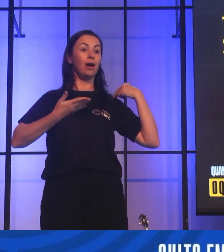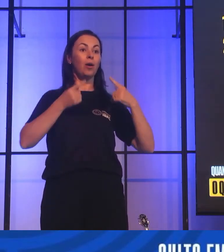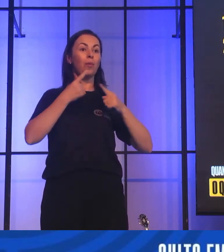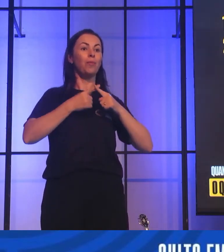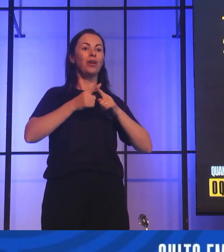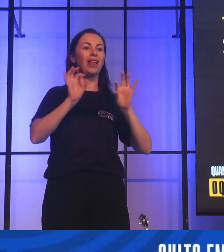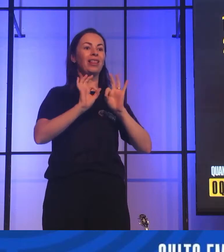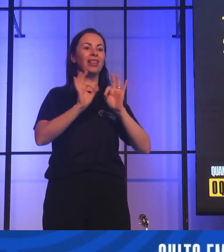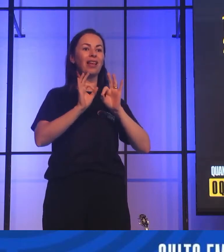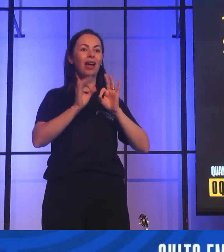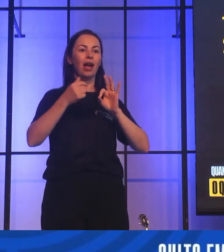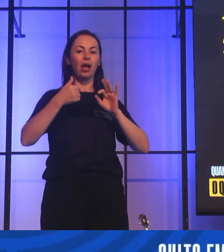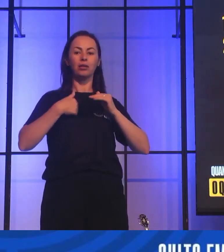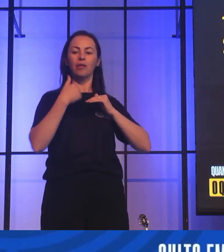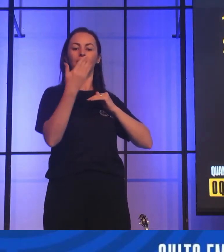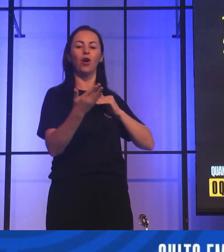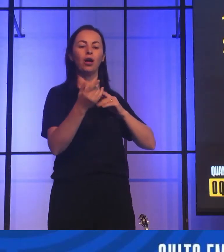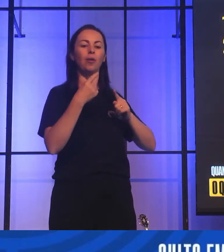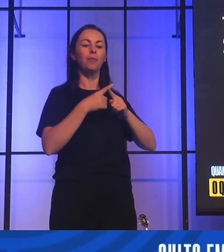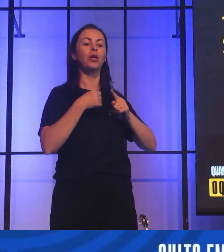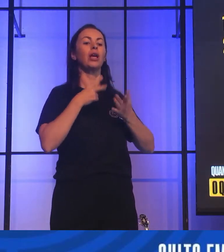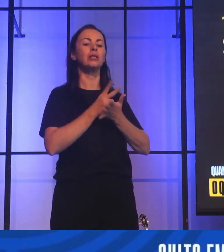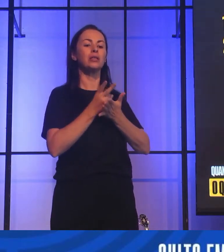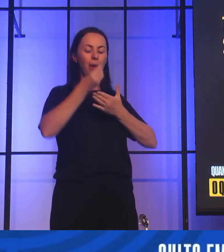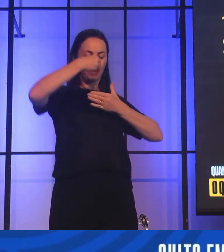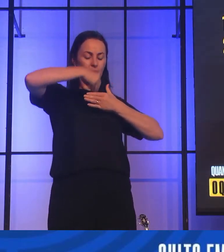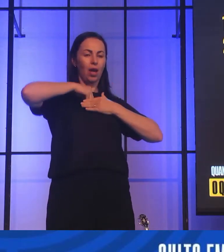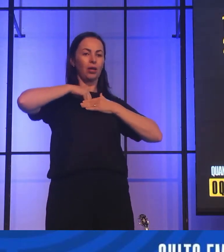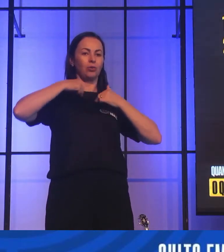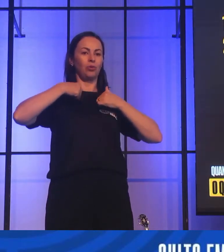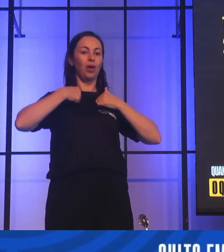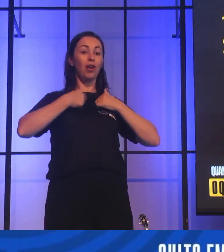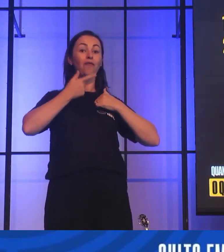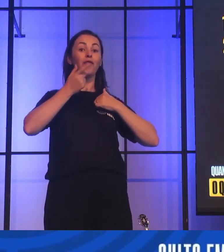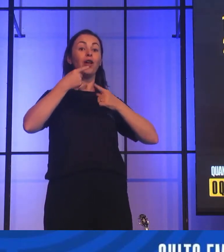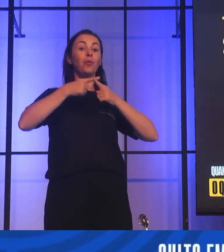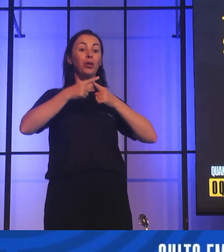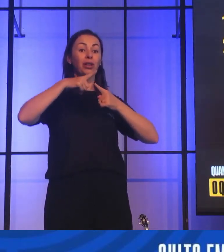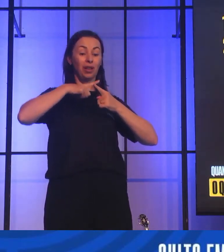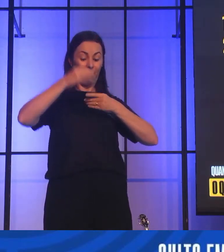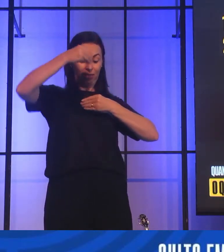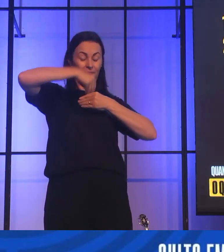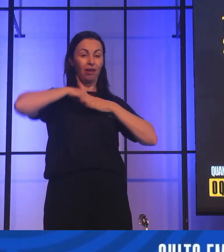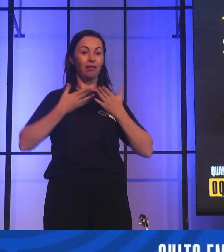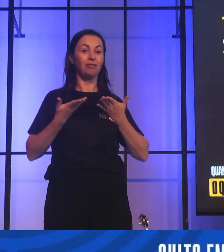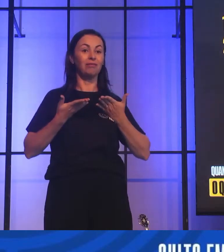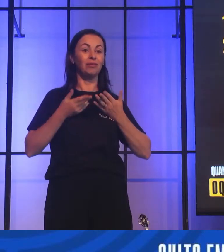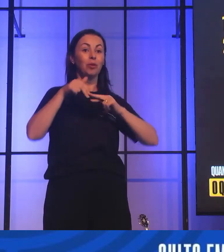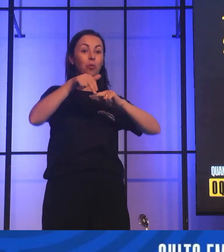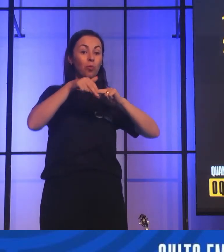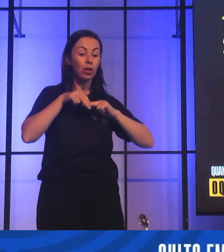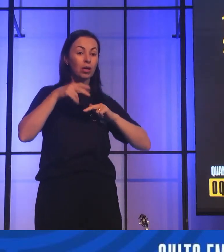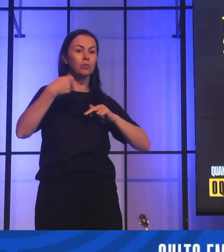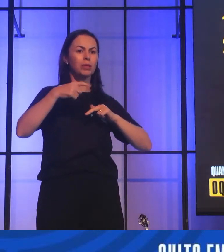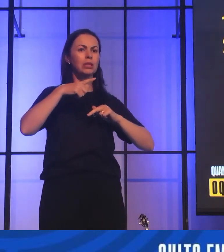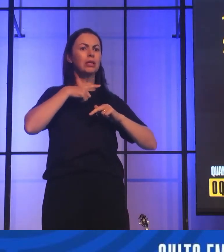para fora veio de fora, está dentro de você. Então você precisa admitir, assumir e